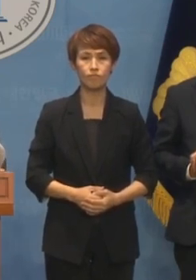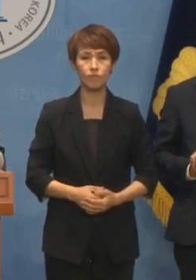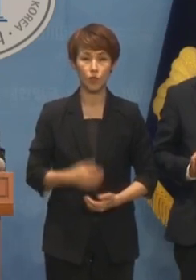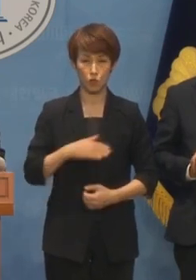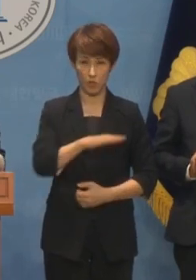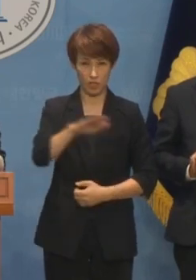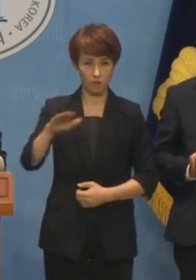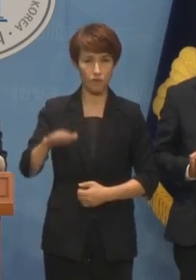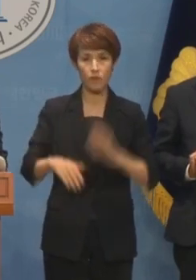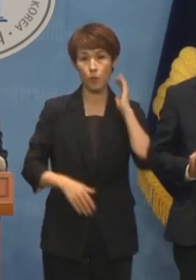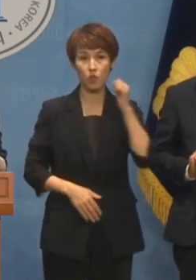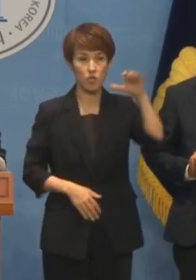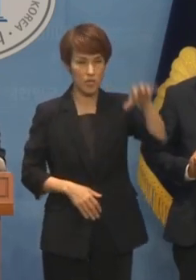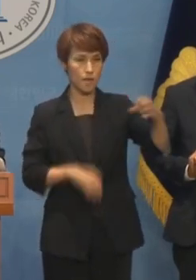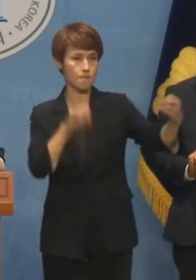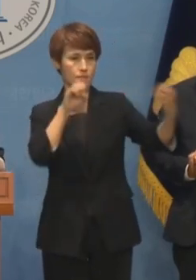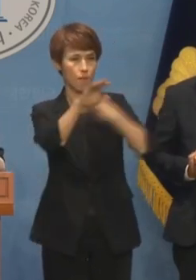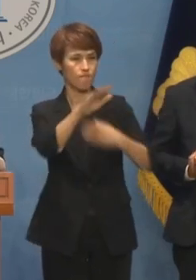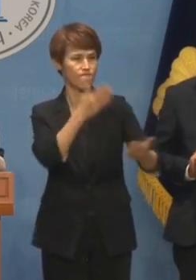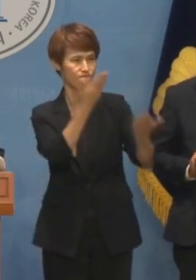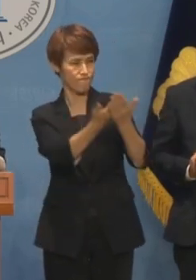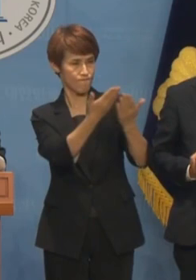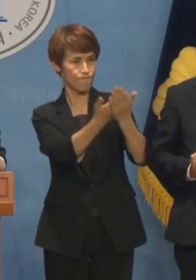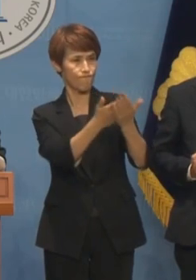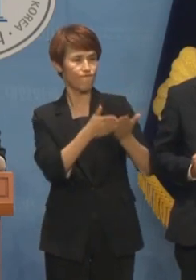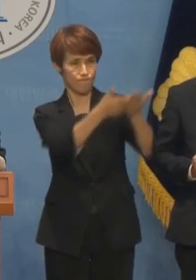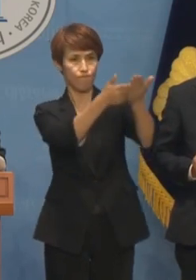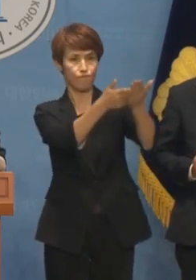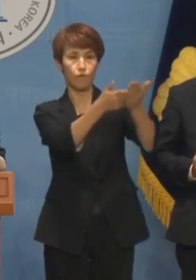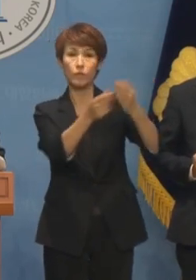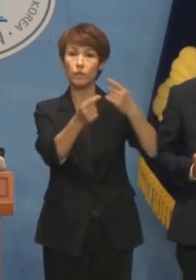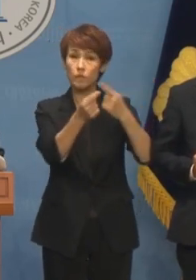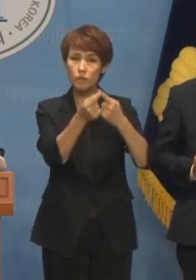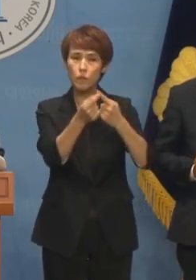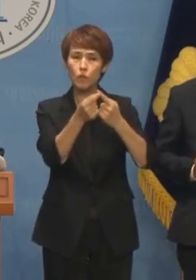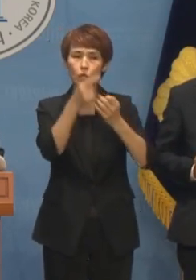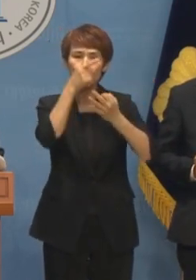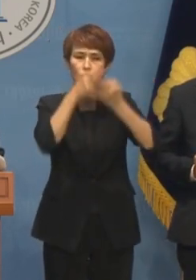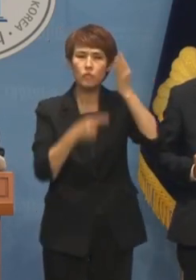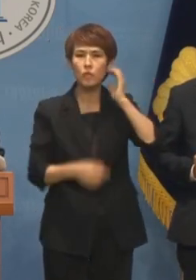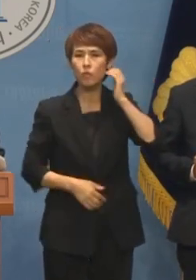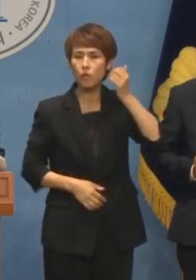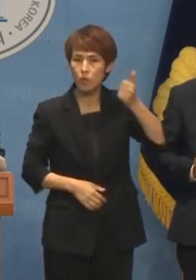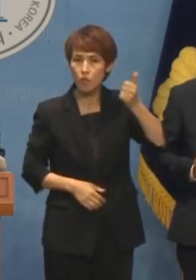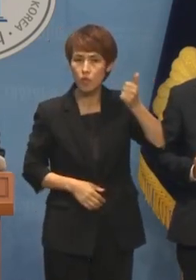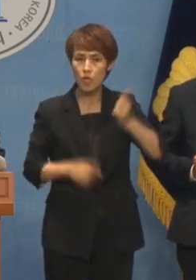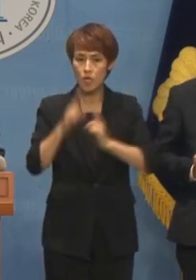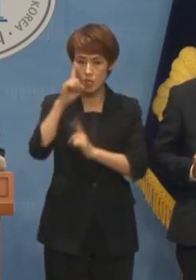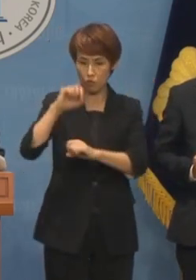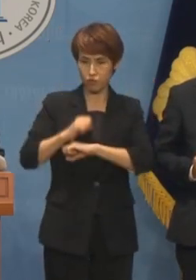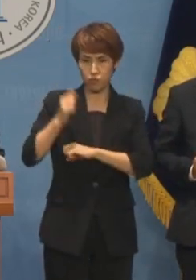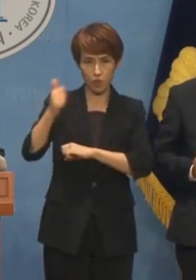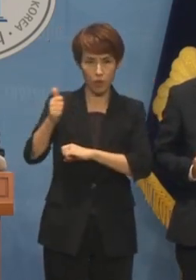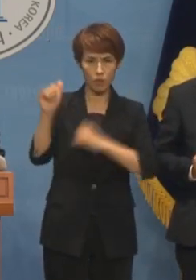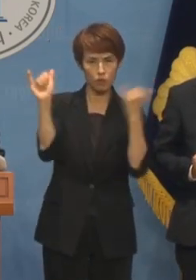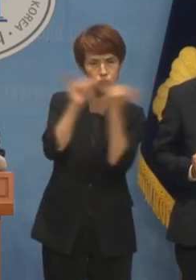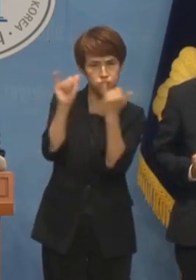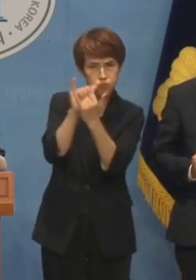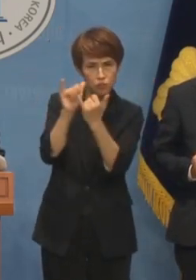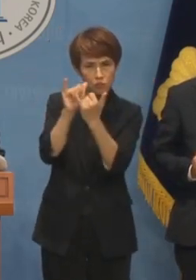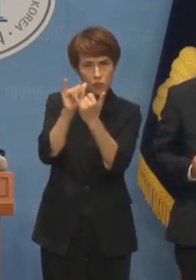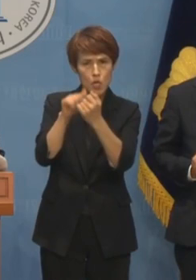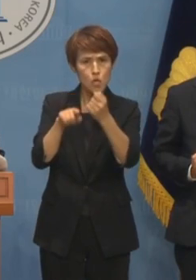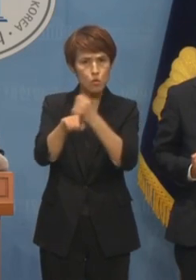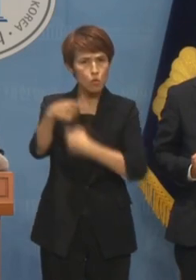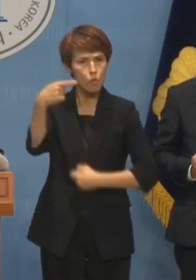우리는 대통령실의 답변을 요구합니다. 첫째, 윤석열 대통령이 이종섭 장관과 통화한